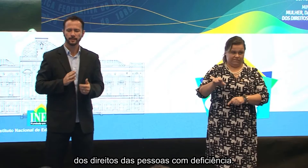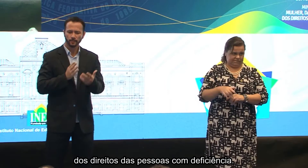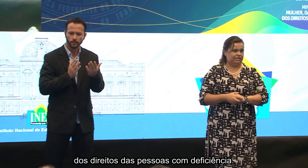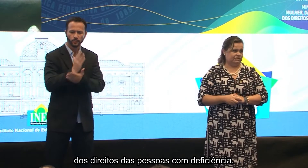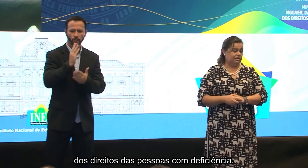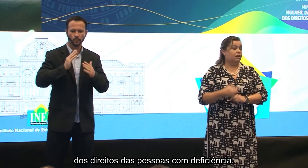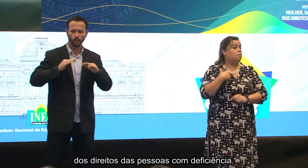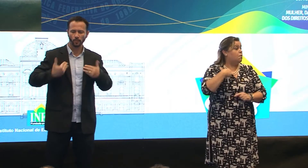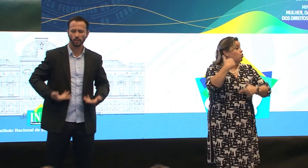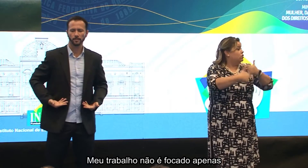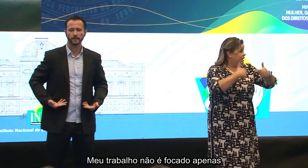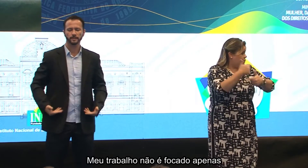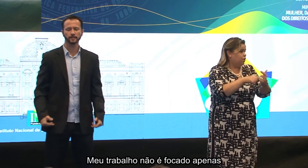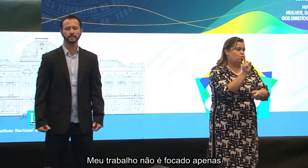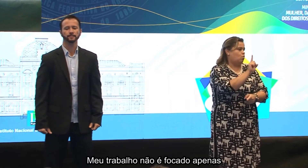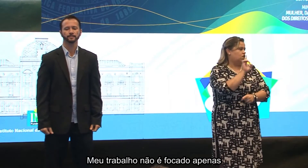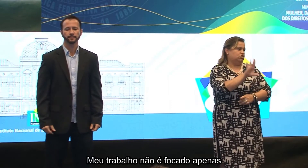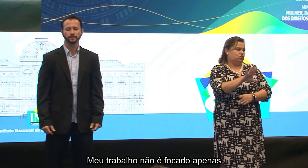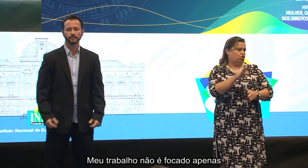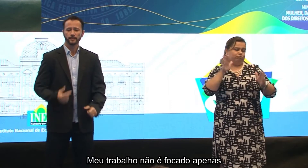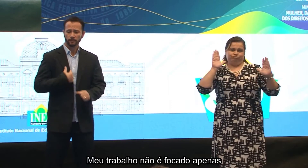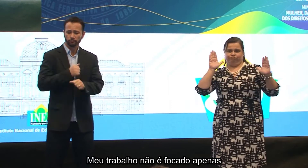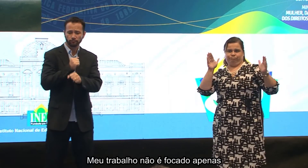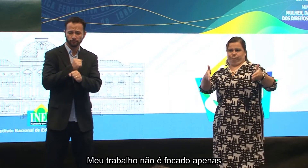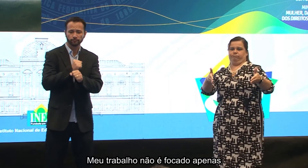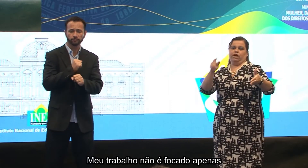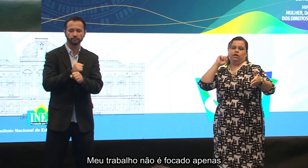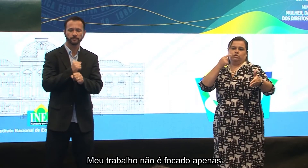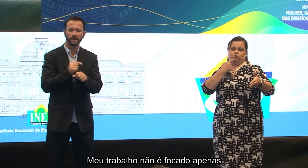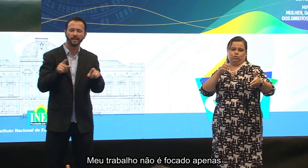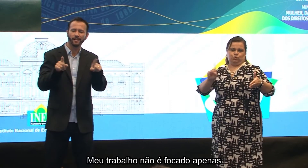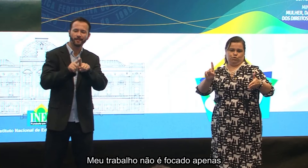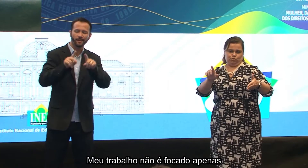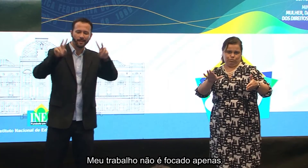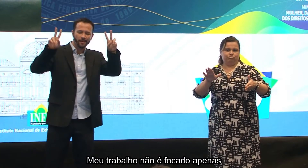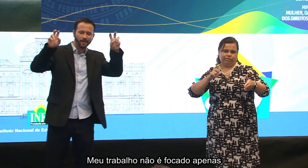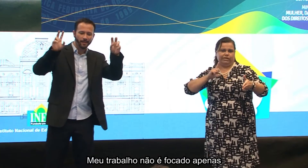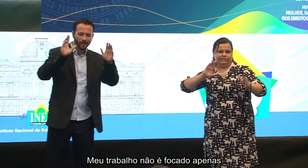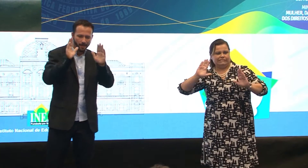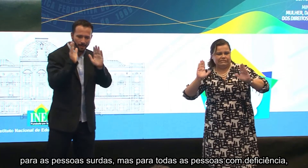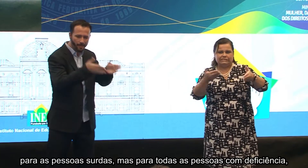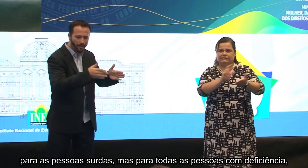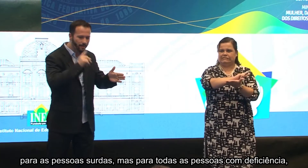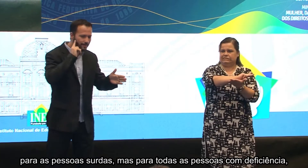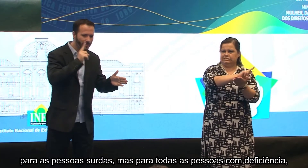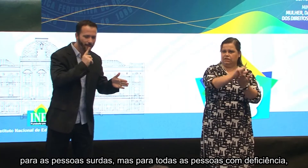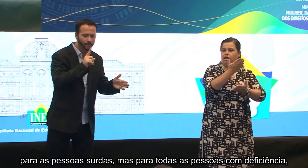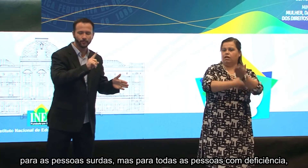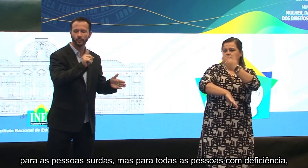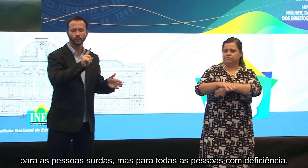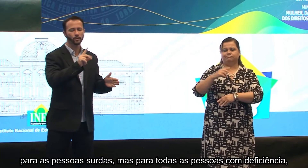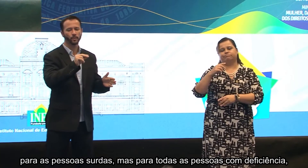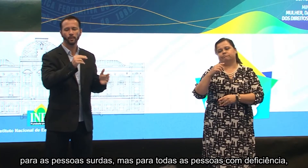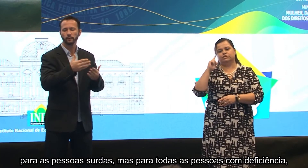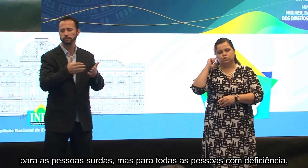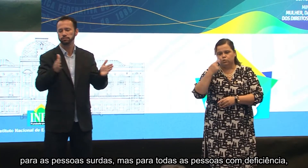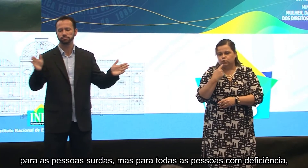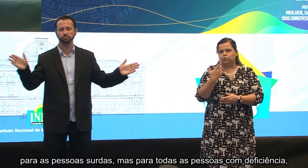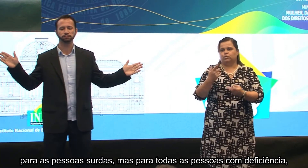deficiência. Eu estou secretária e meu trabalho não é focado apenas para as pessoas surdas, mas para todas as